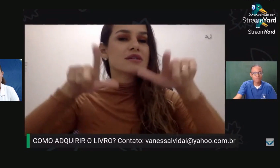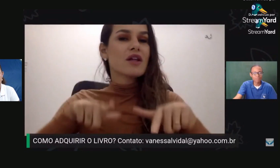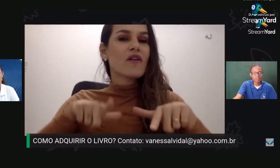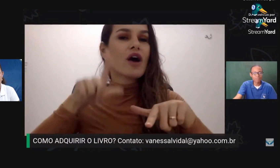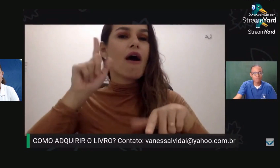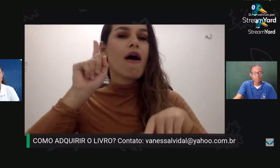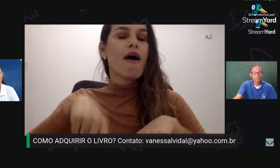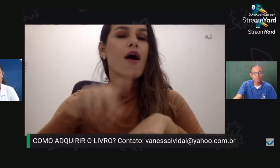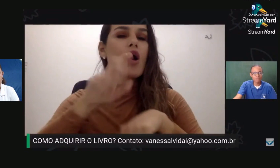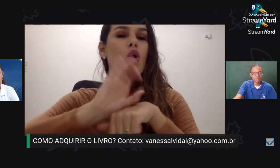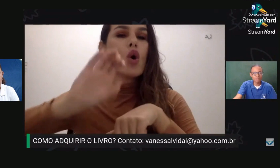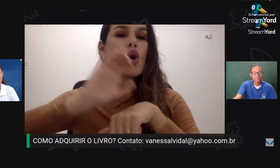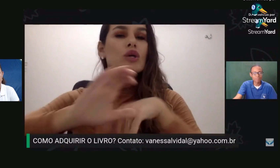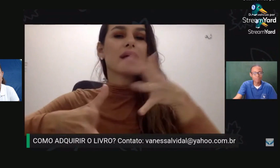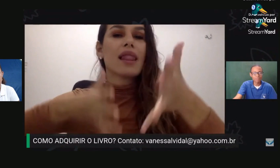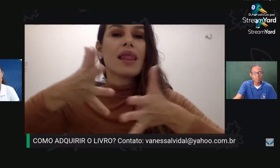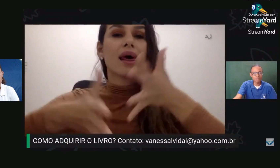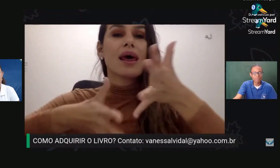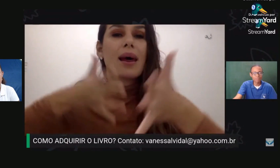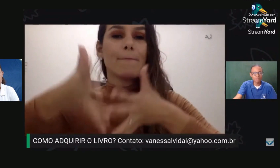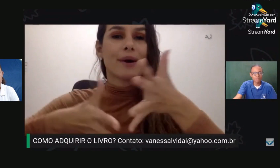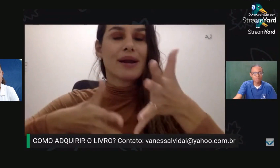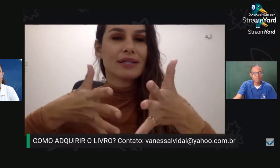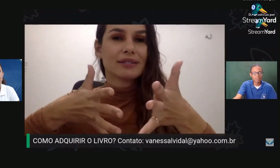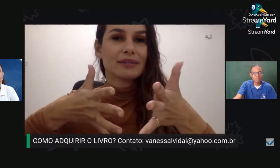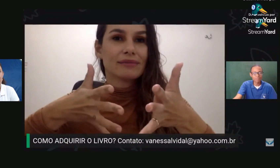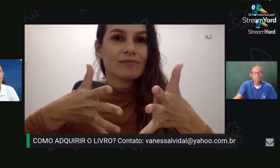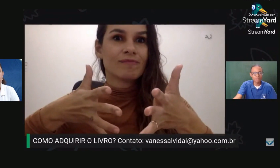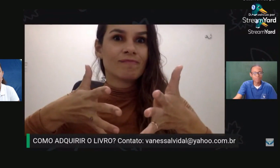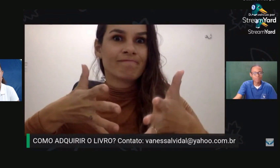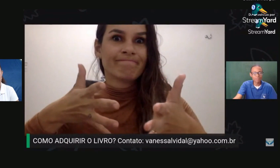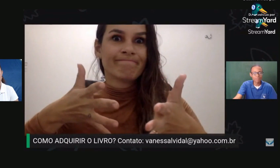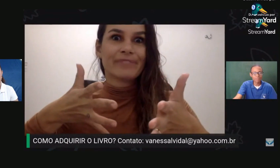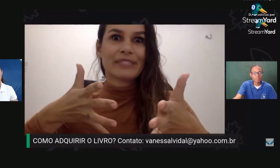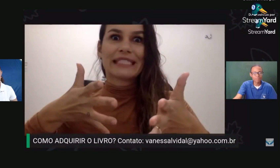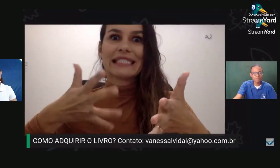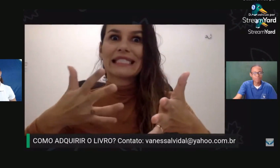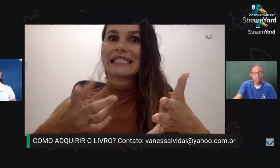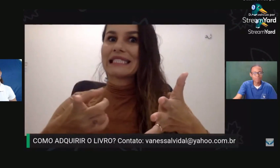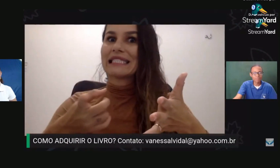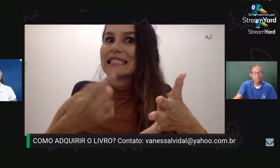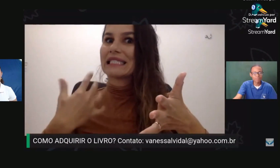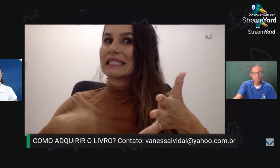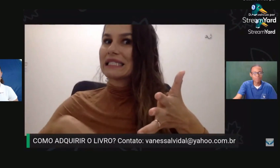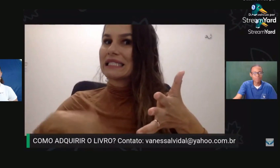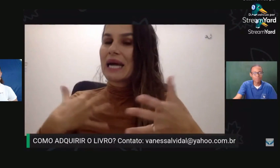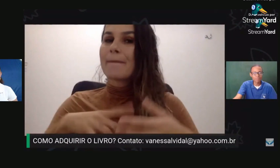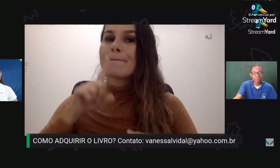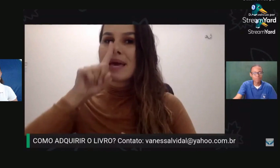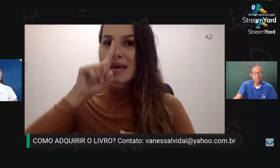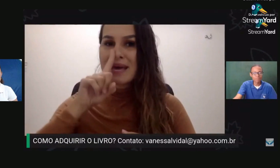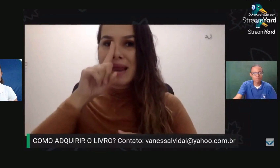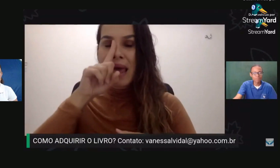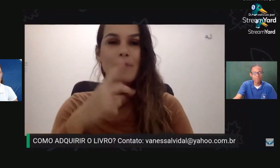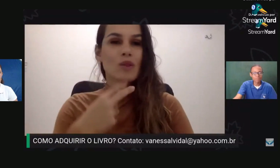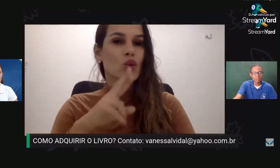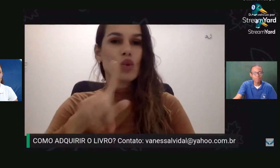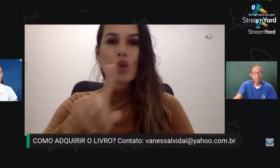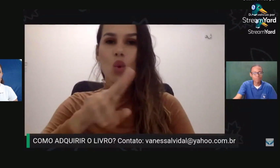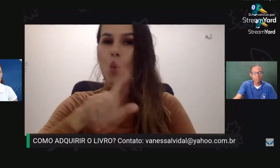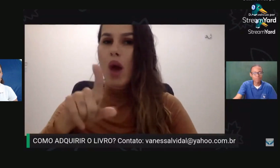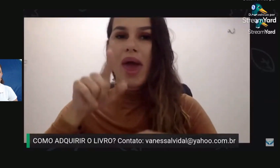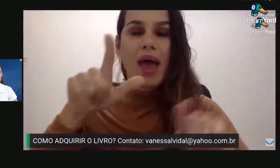que fosse daquela forma. Eu gostaria eu mesmo, né, mostrar. Então, eu mostrei sobre o certificado de curso de